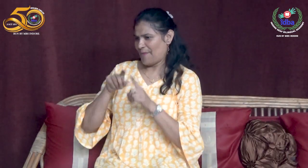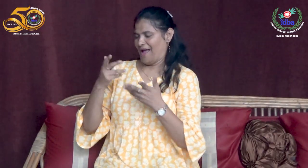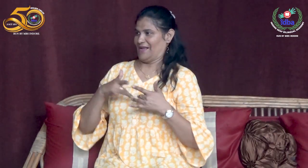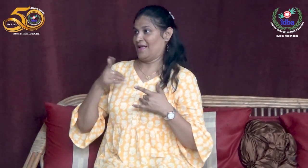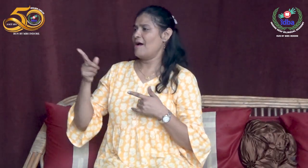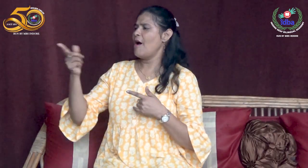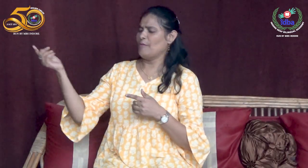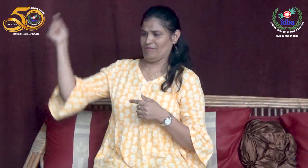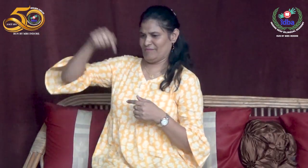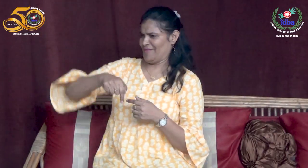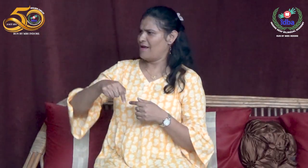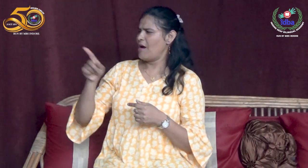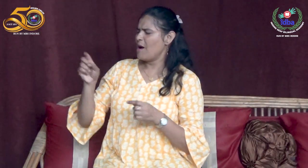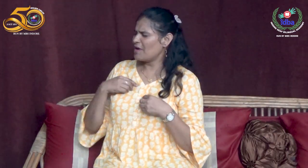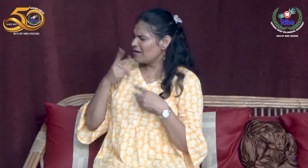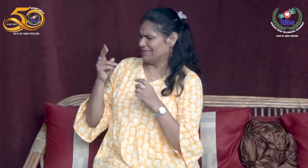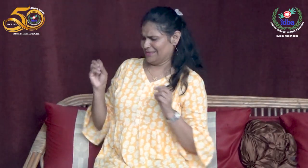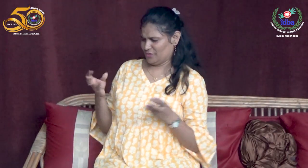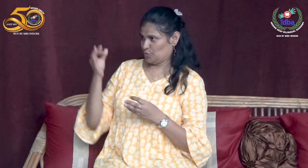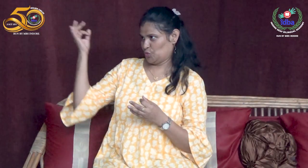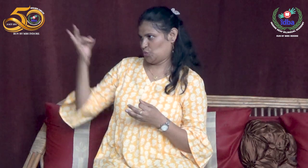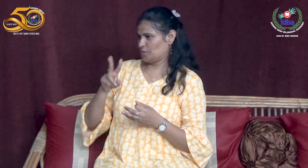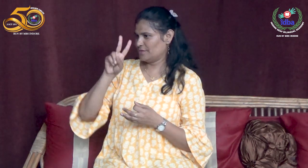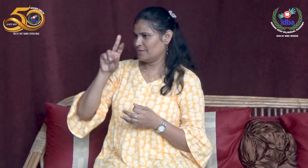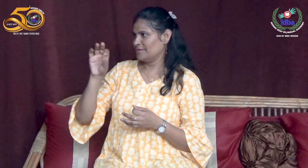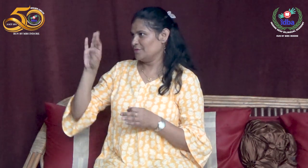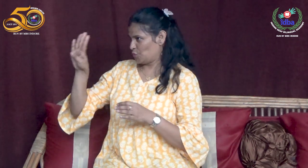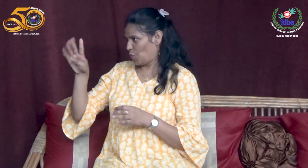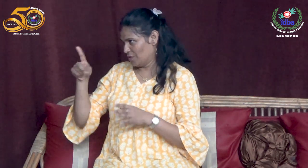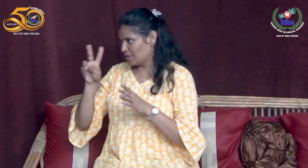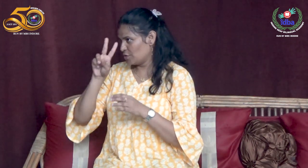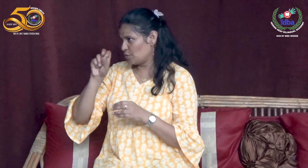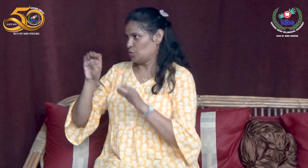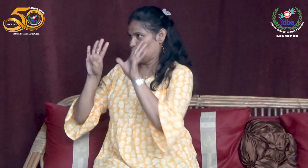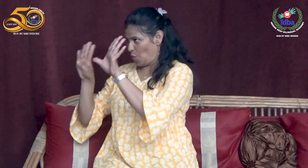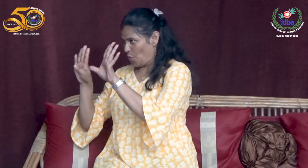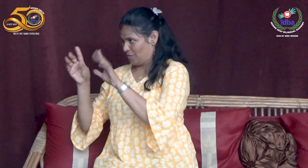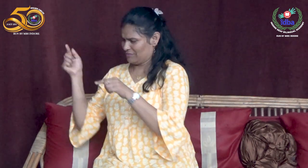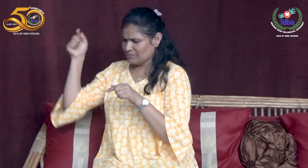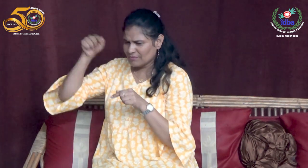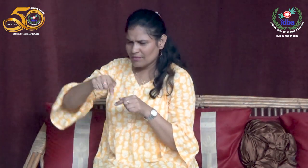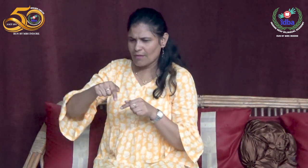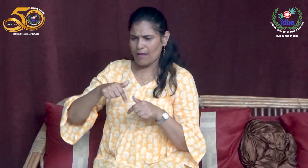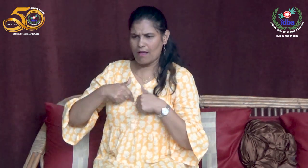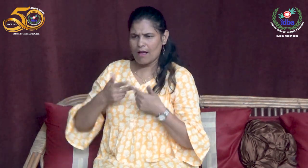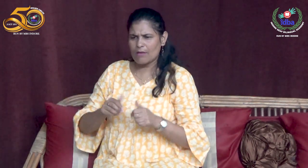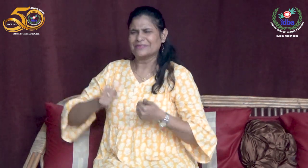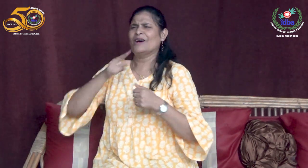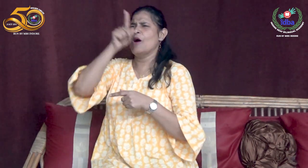है कि इंदौर बेटर है। हाँ बिल्कुल। तो आपको आप इंदौर में जब फर्स्ट टाइम आए थे, आई थिंक 2014 में या 9 में, राइट?